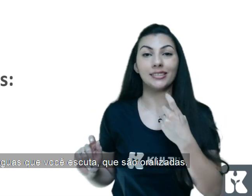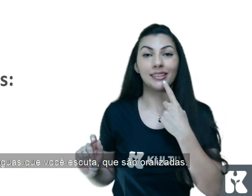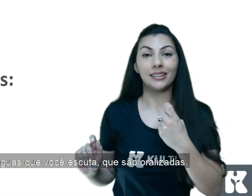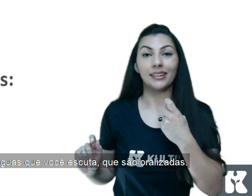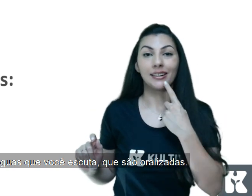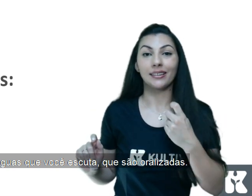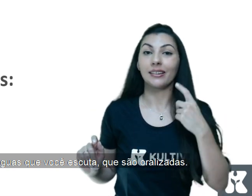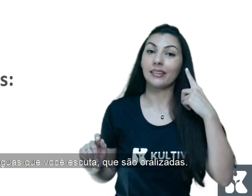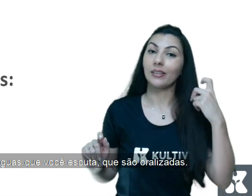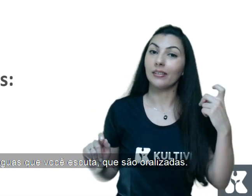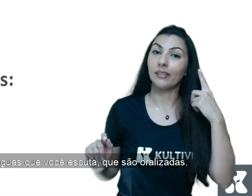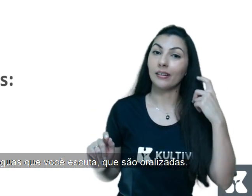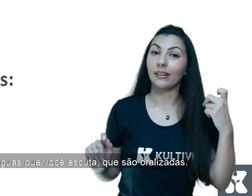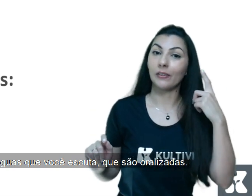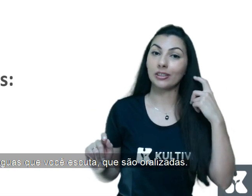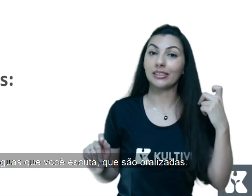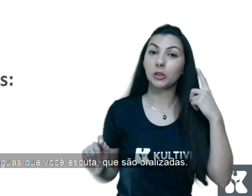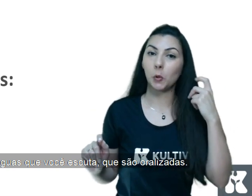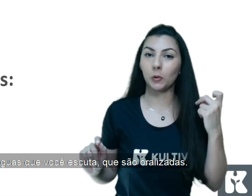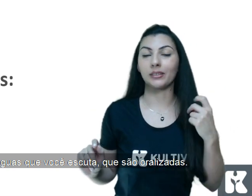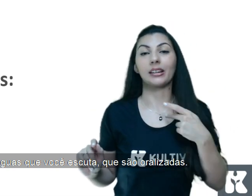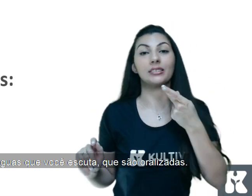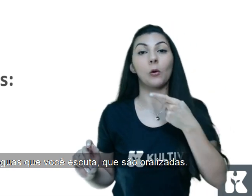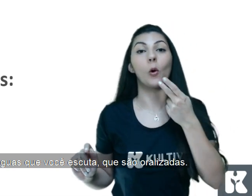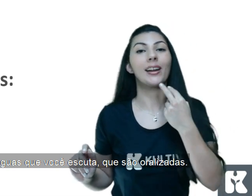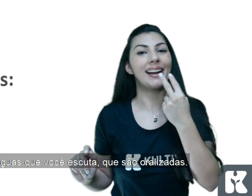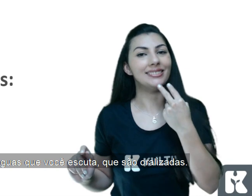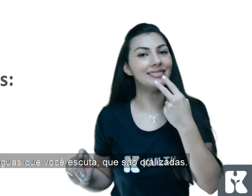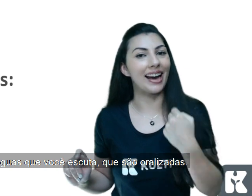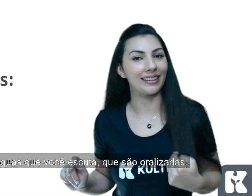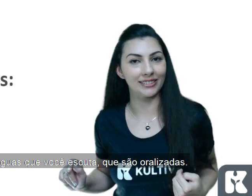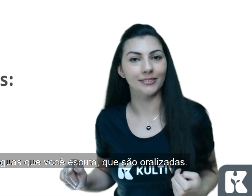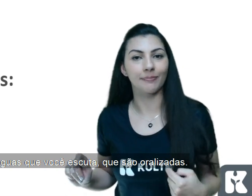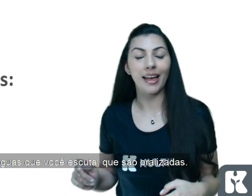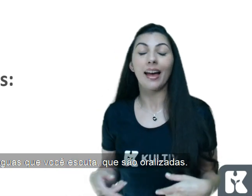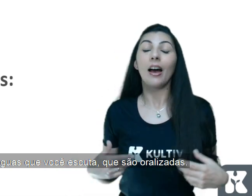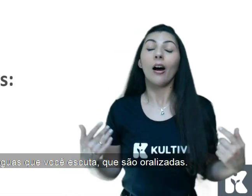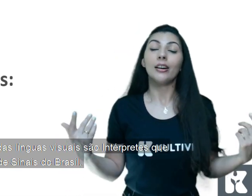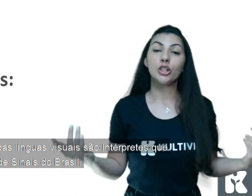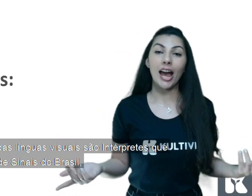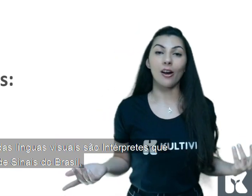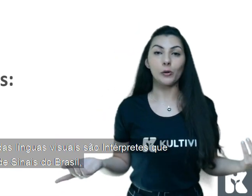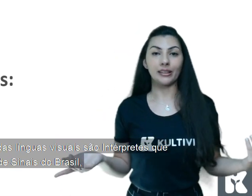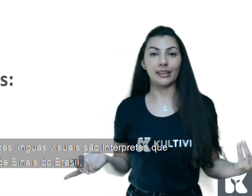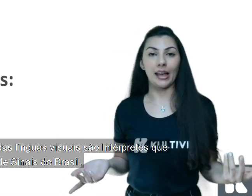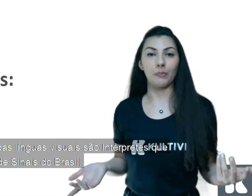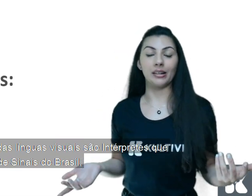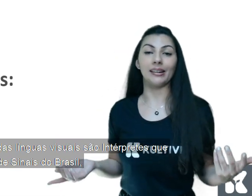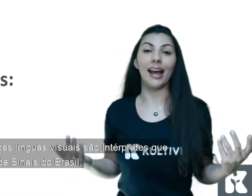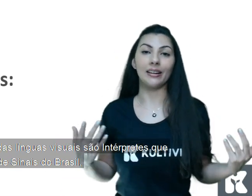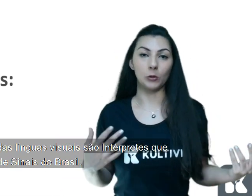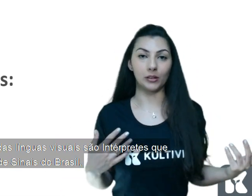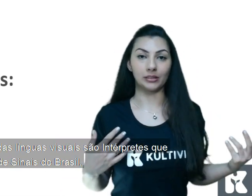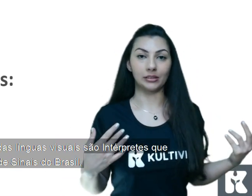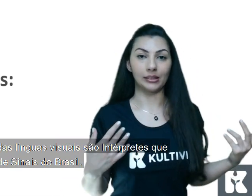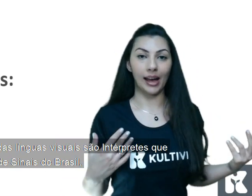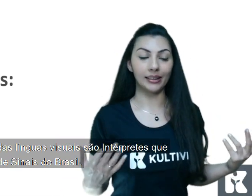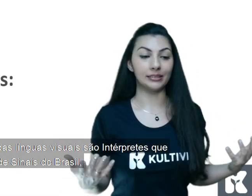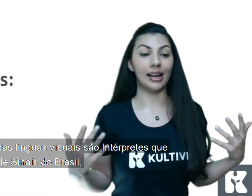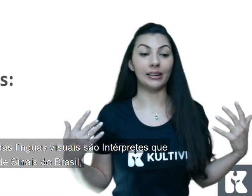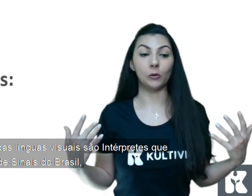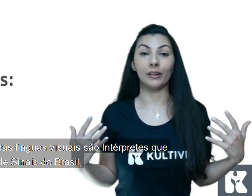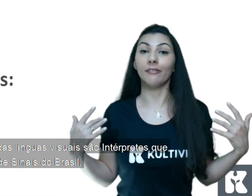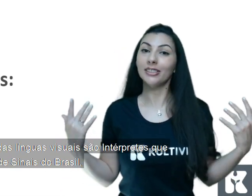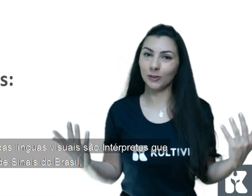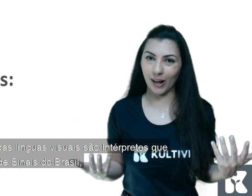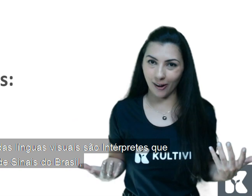língua que você escuta, que são oralizadas. Já o intérprete da língua de sinais,